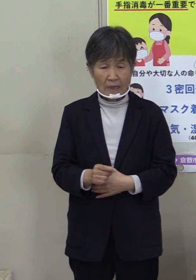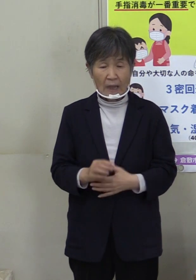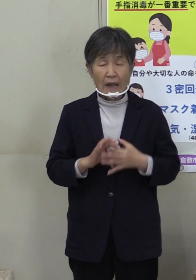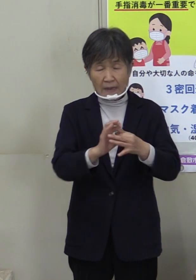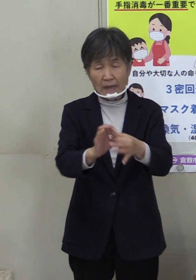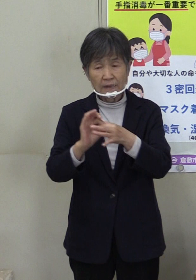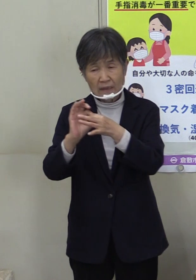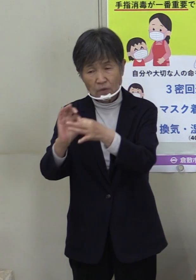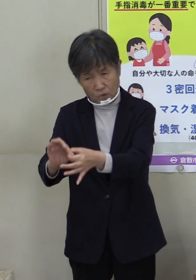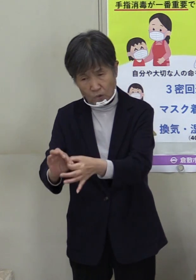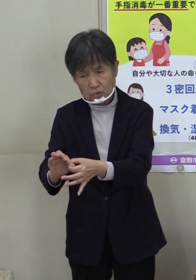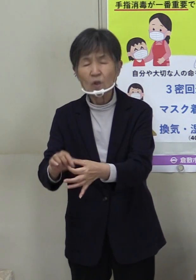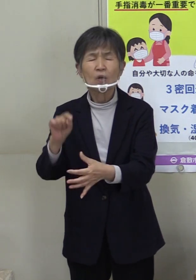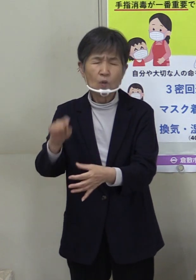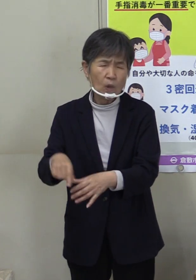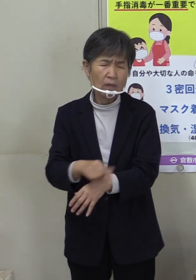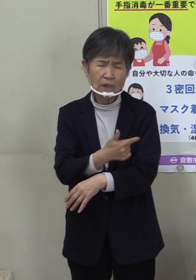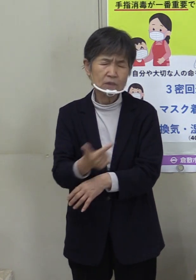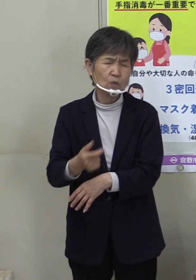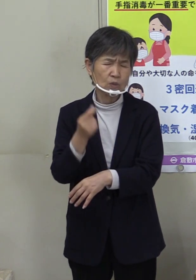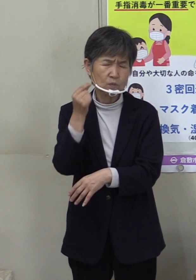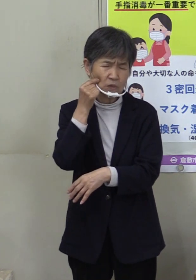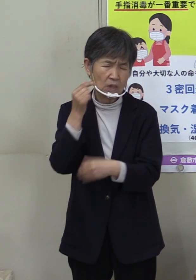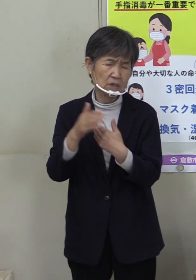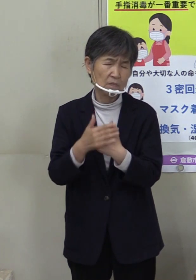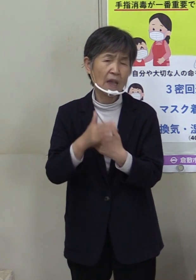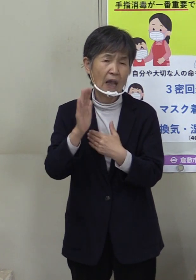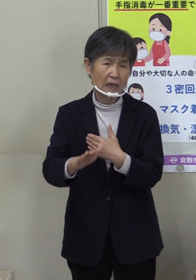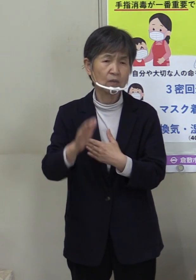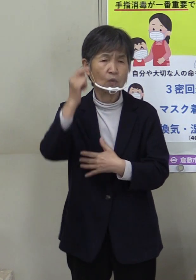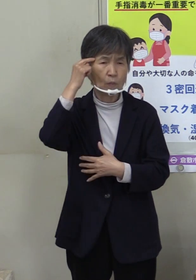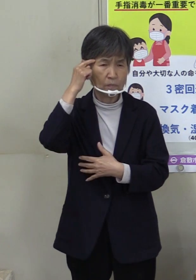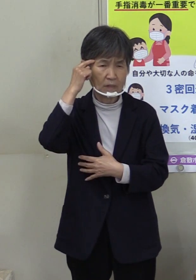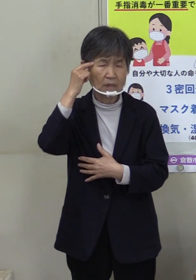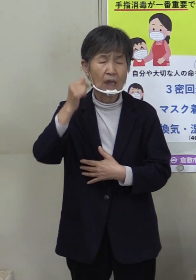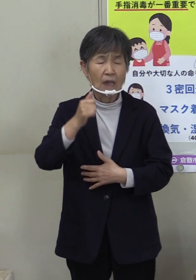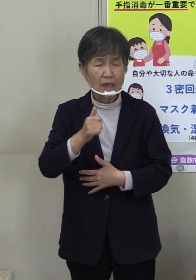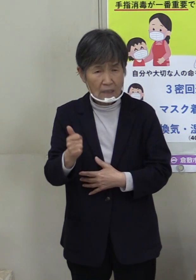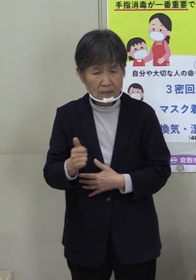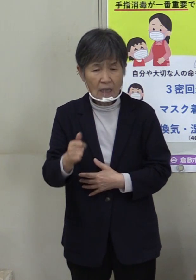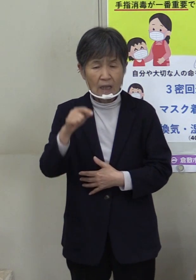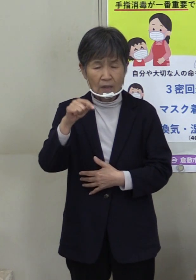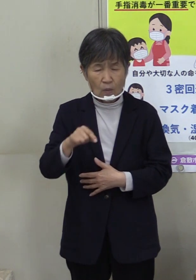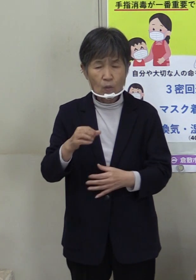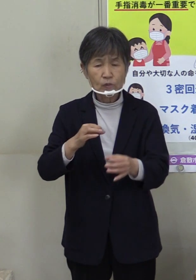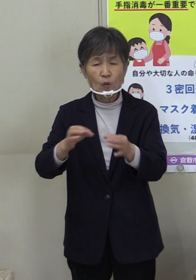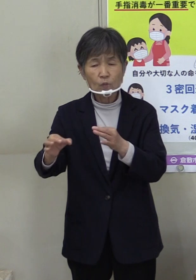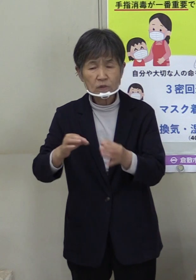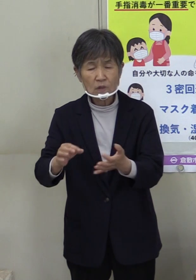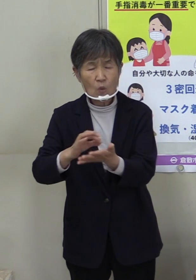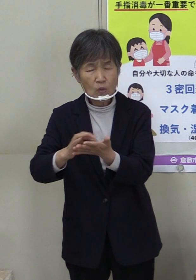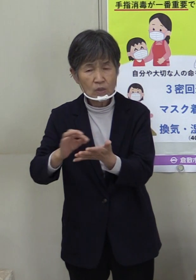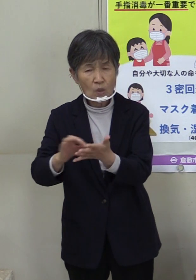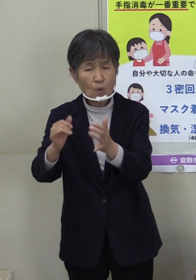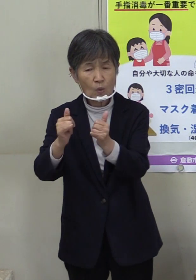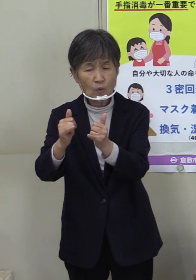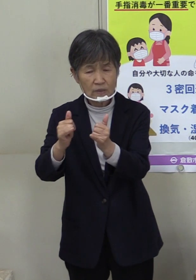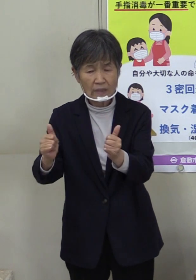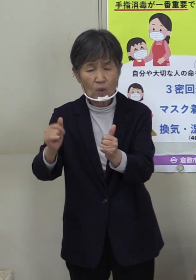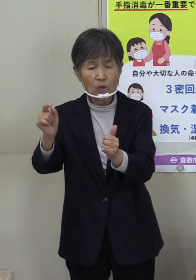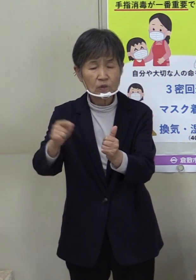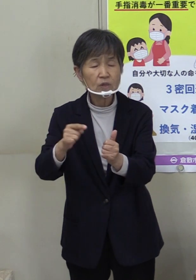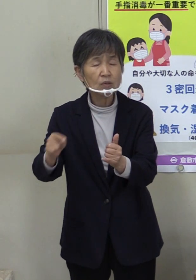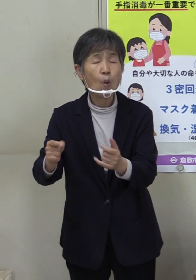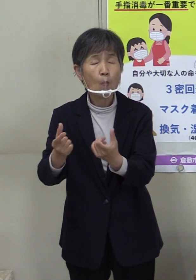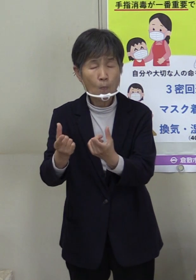連絡を取るというのは非常に難しいところもあろうかとは思いますし、ただ、まあ、こういうお店を、まあ、利用される方もですね、